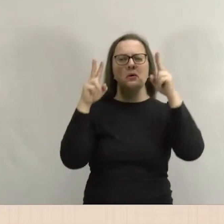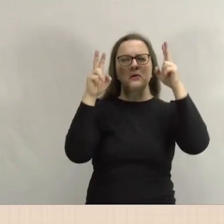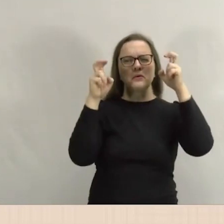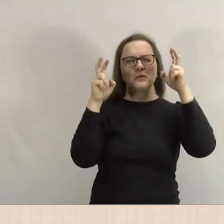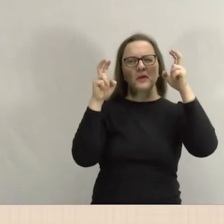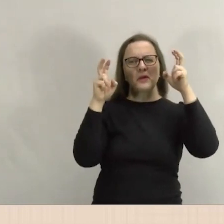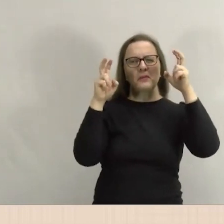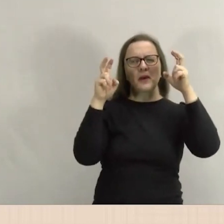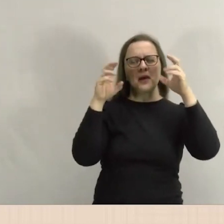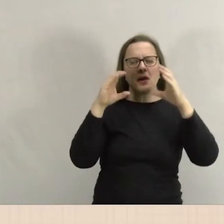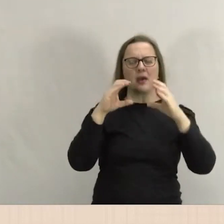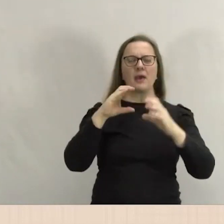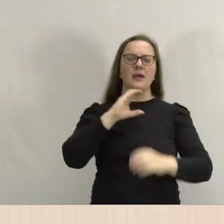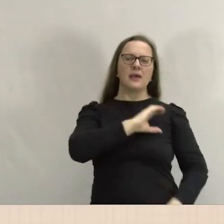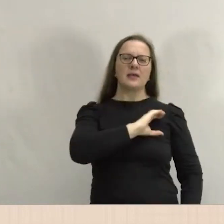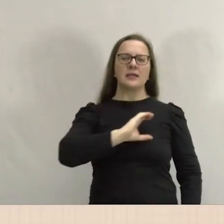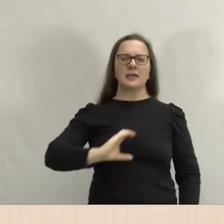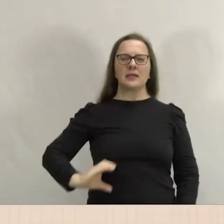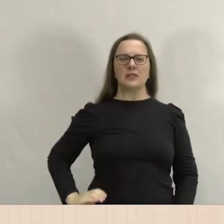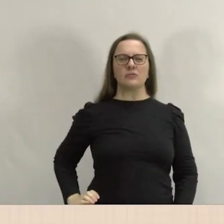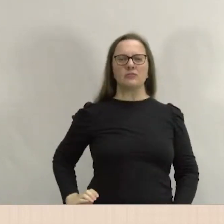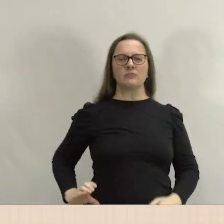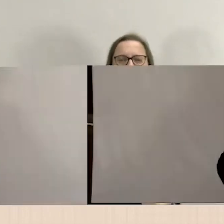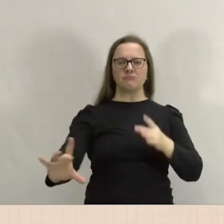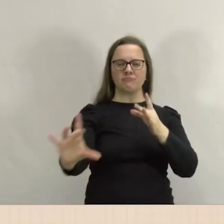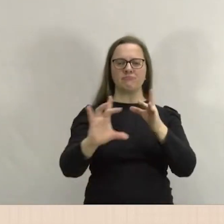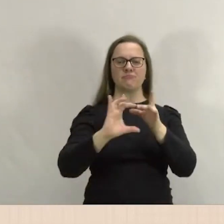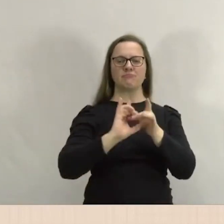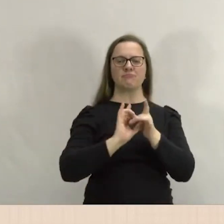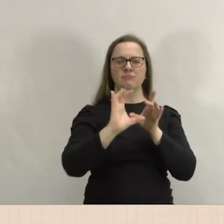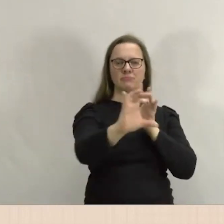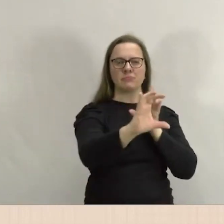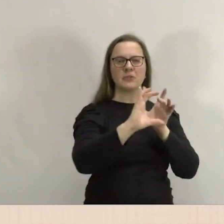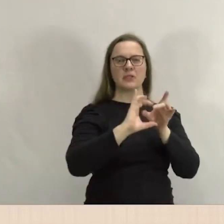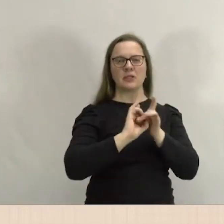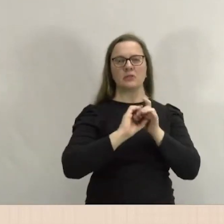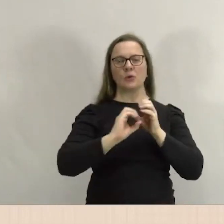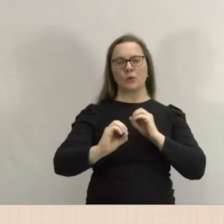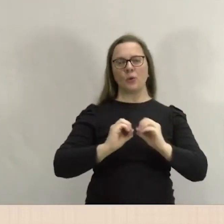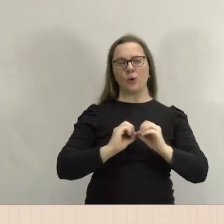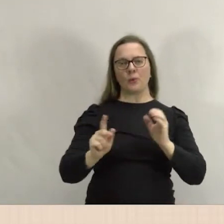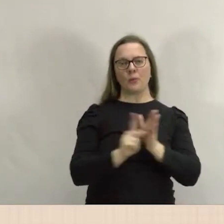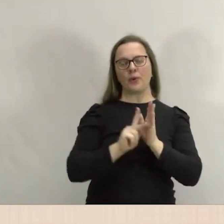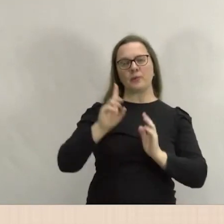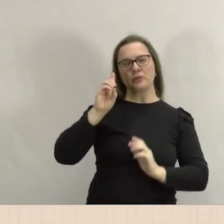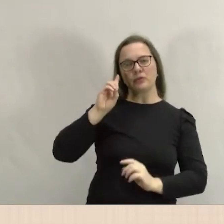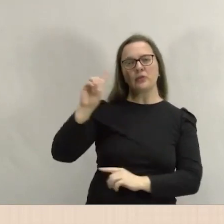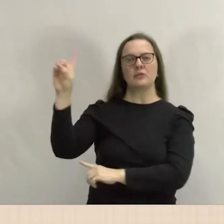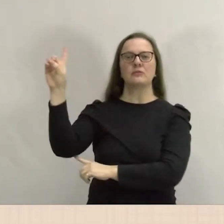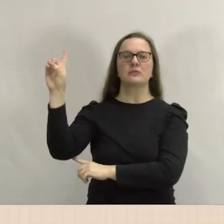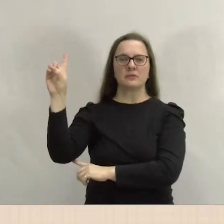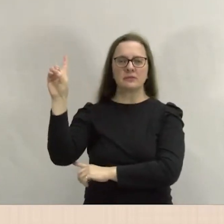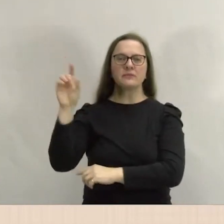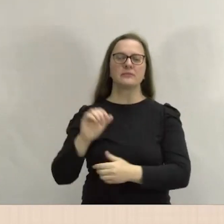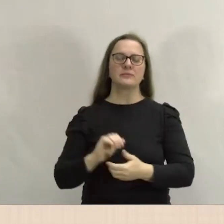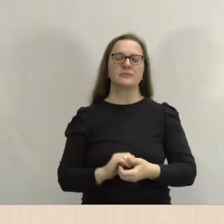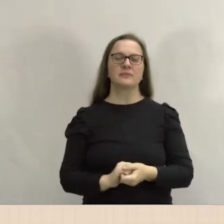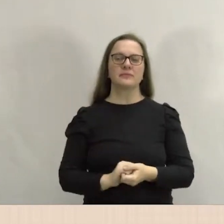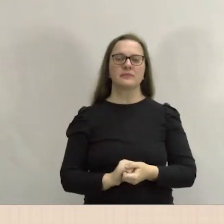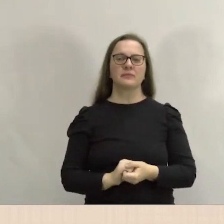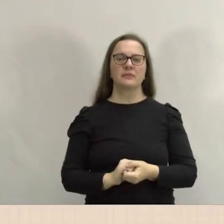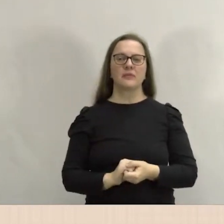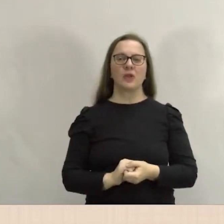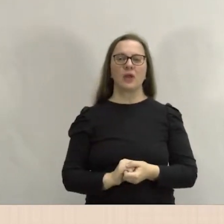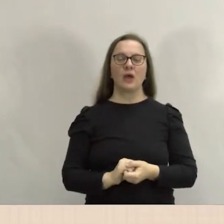centro conector da obra de Deus. Essa mensagem corresponde à mensagem do